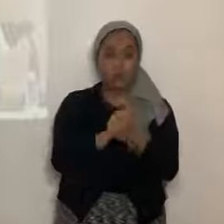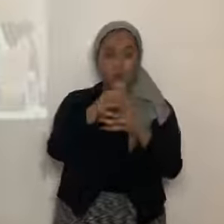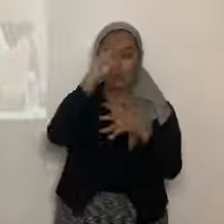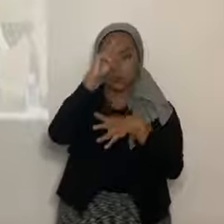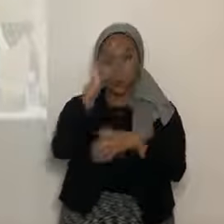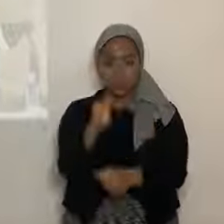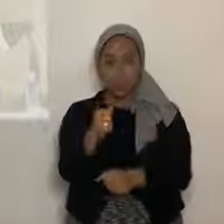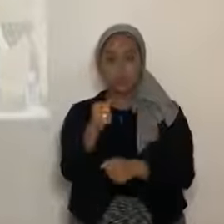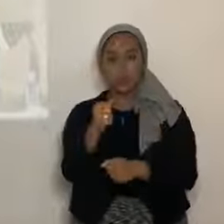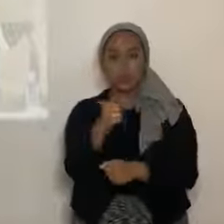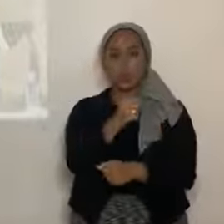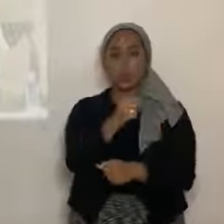confiar,